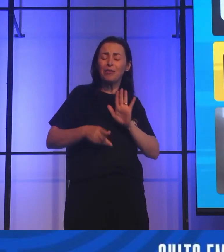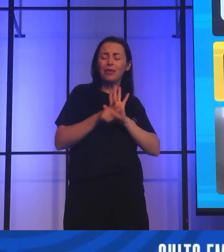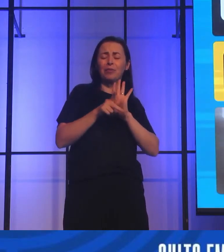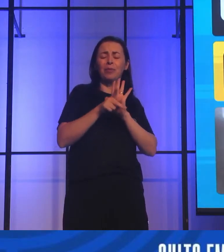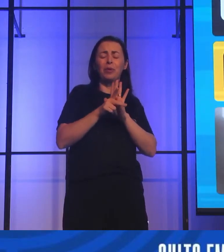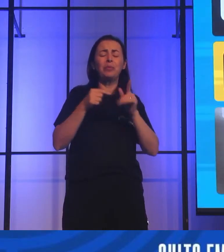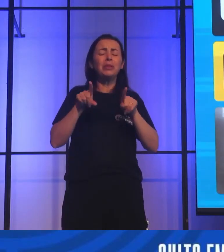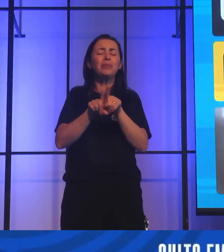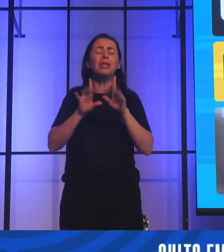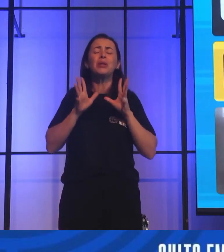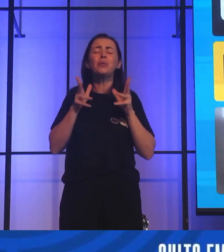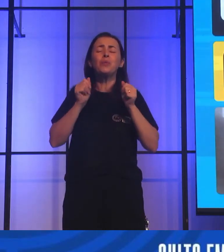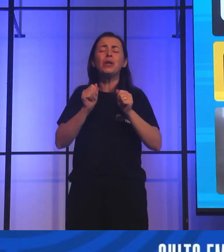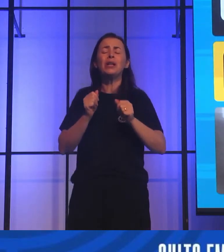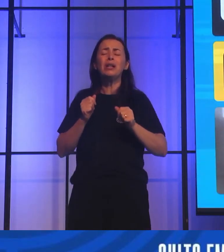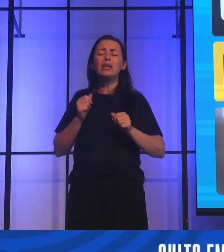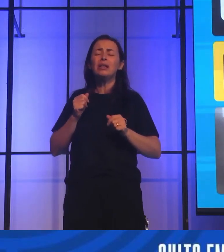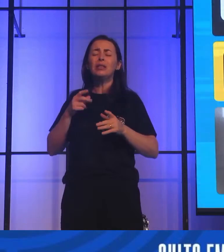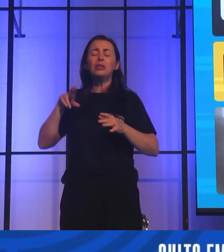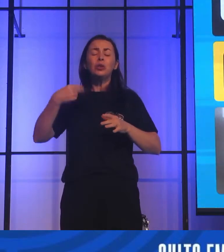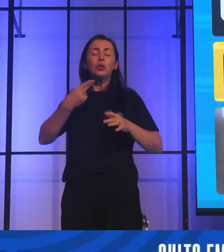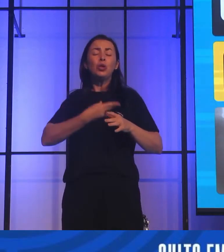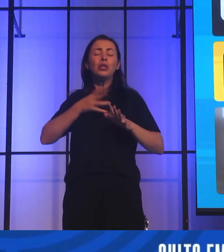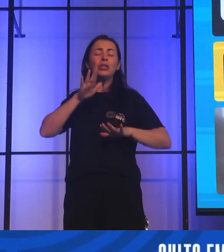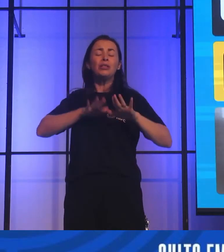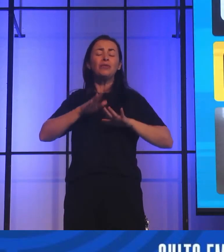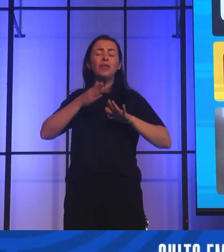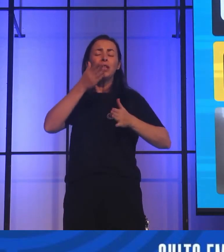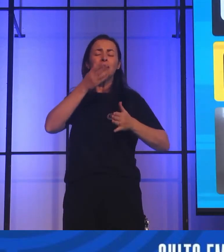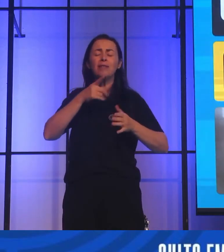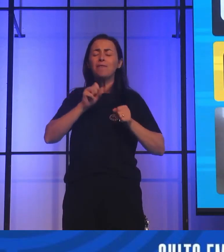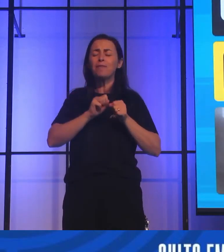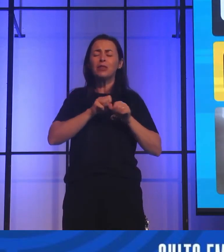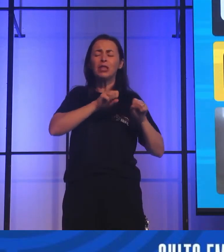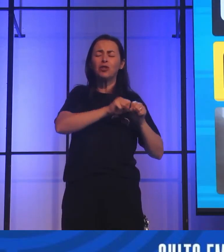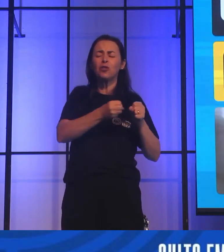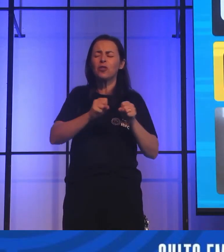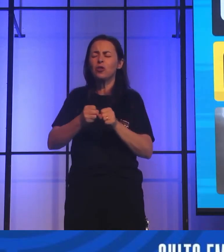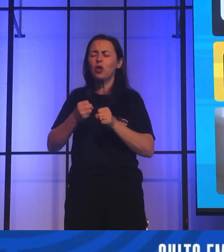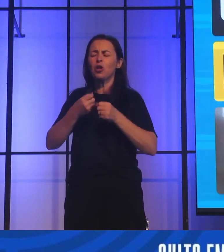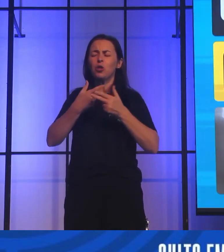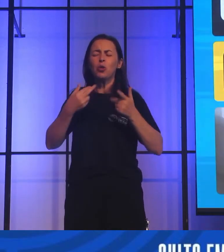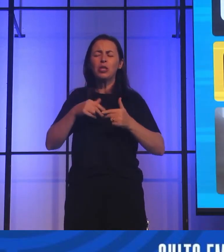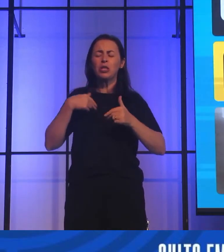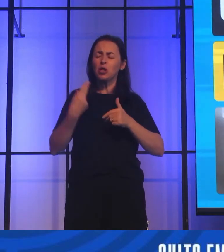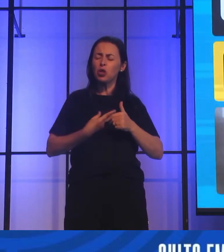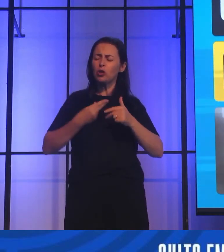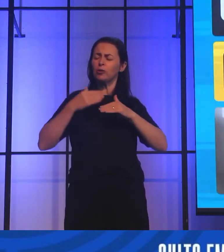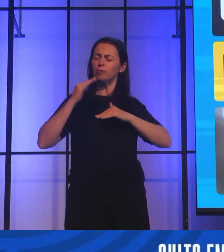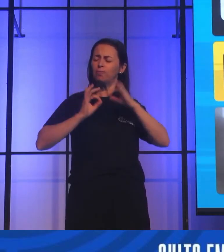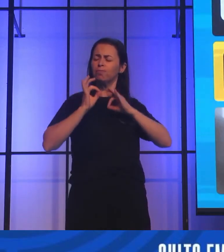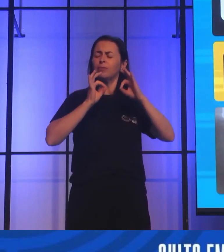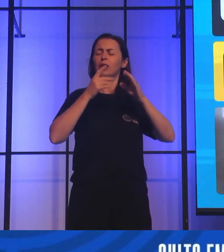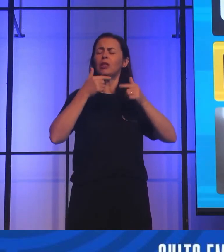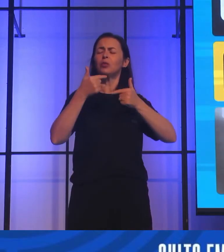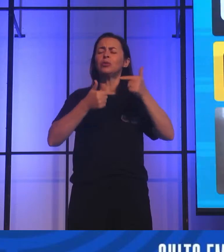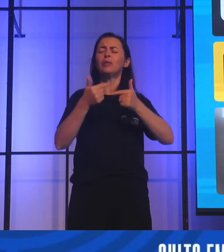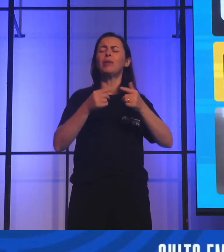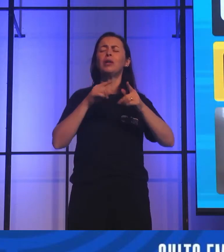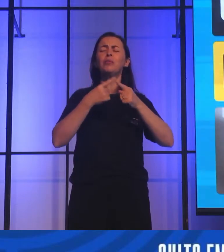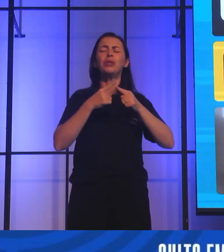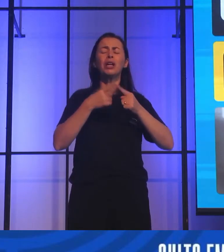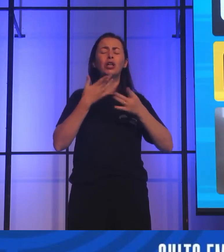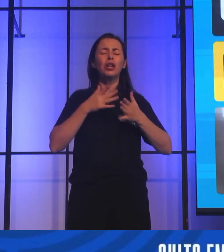Pai, nós destruímos aquilo que construímos com tanto trabalho, com uma reação equivocada, errada, explosiva,